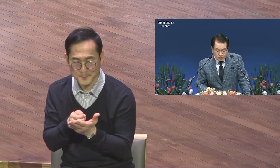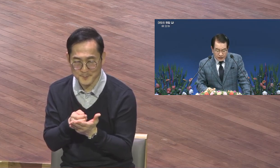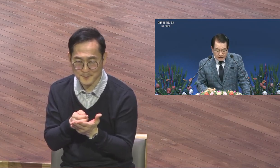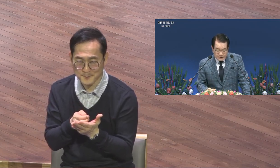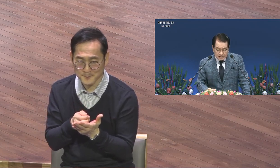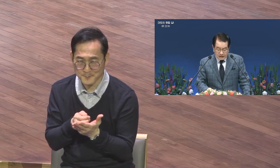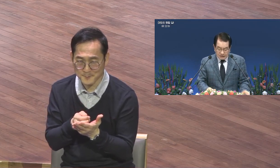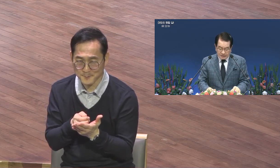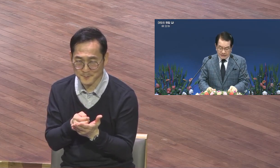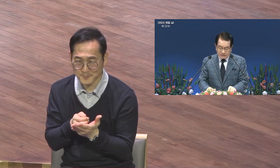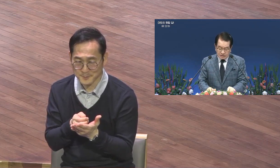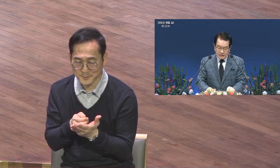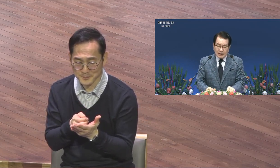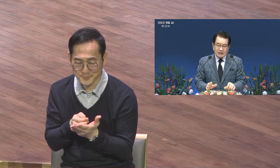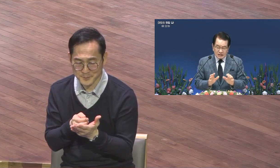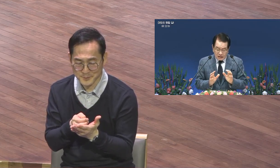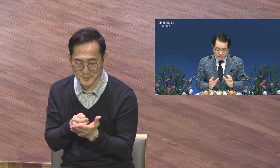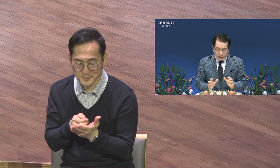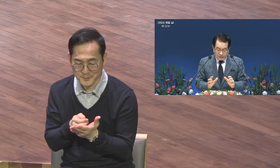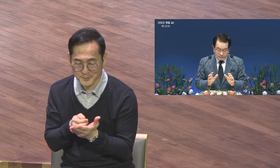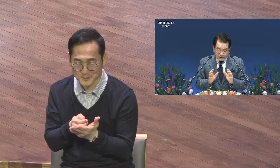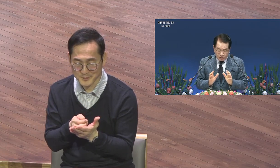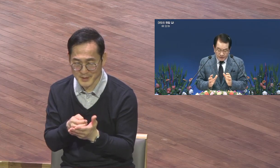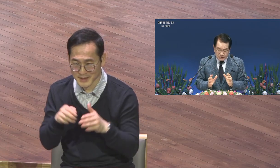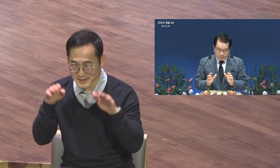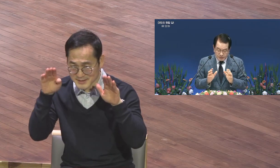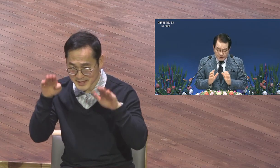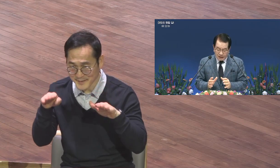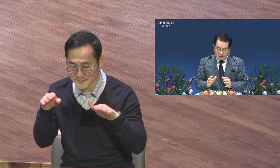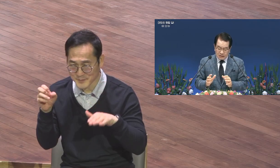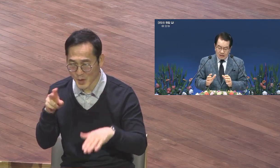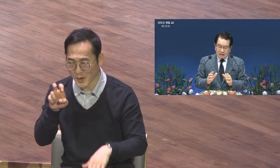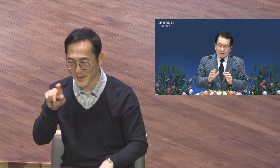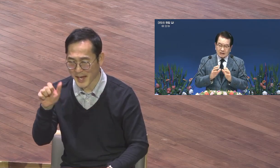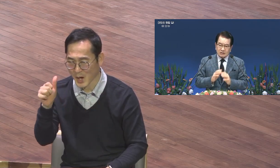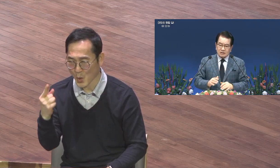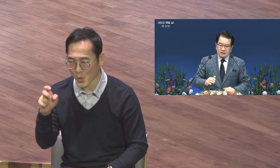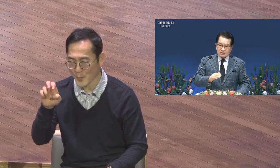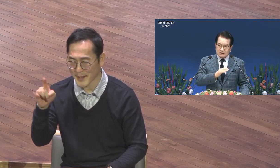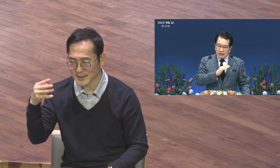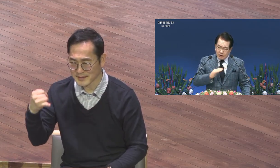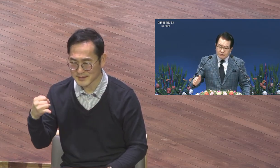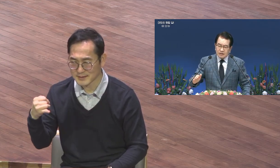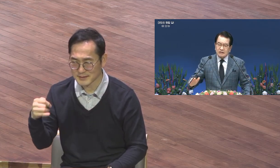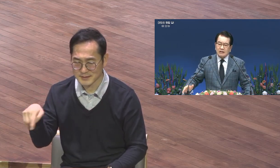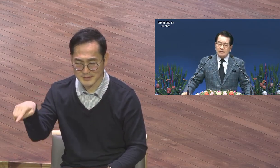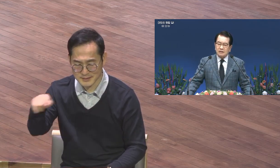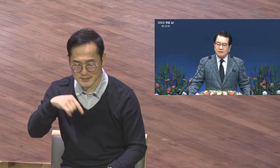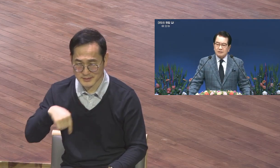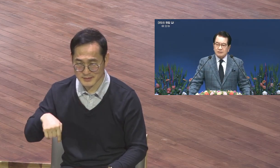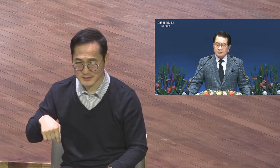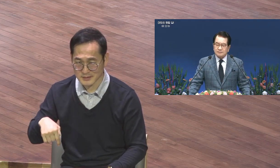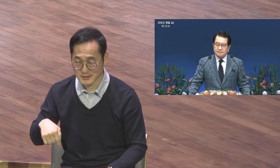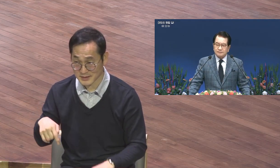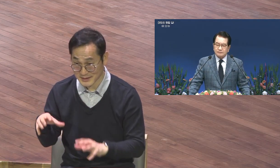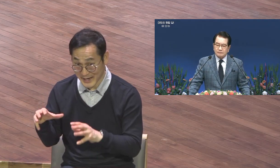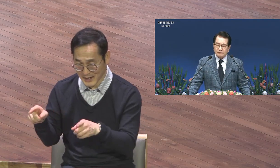법을 요구하는데 사리아에서 이슬람과 마호메트를 비방하는 것은 예외 없이